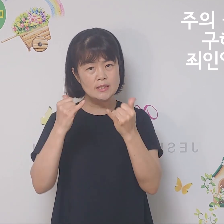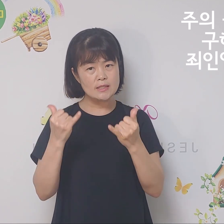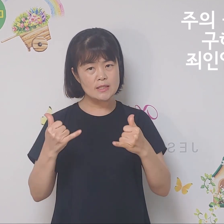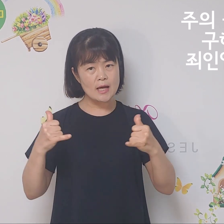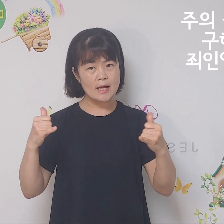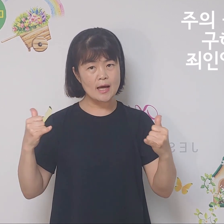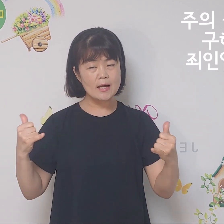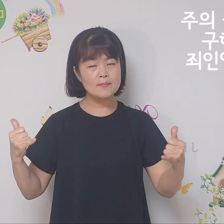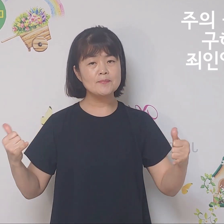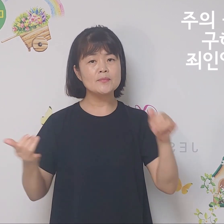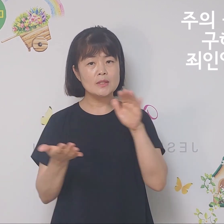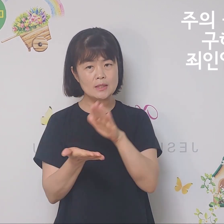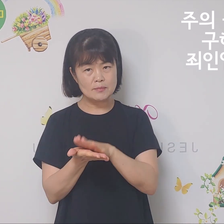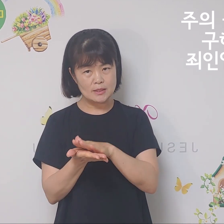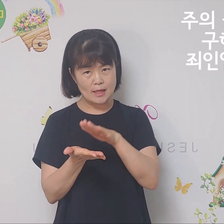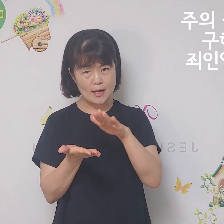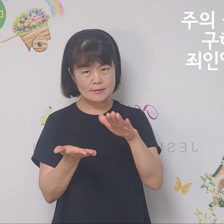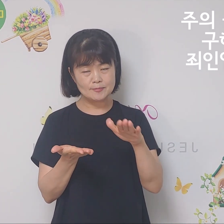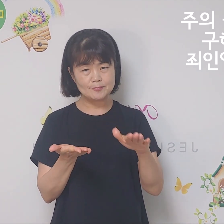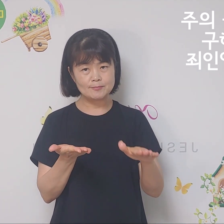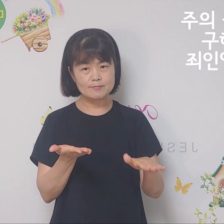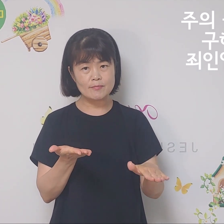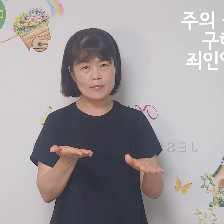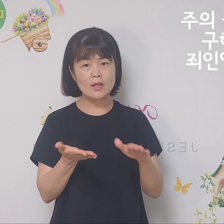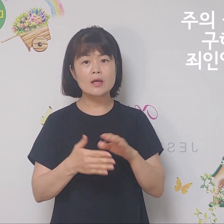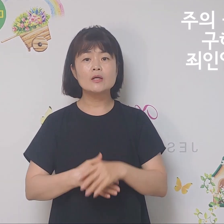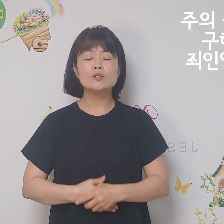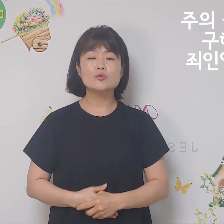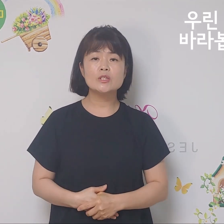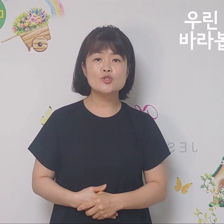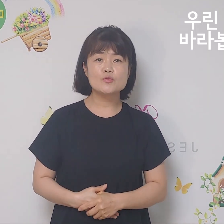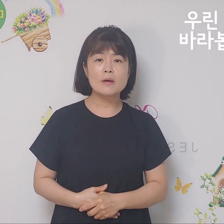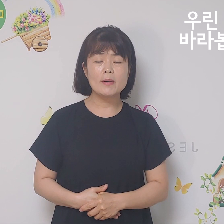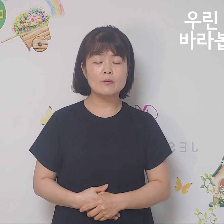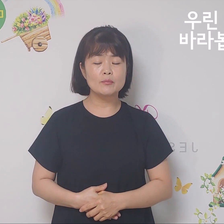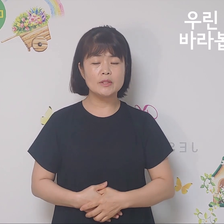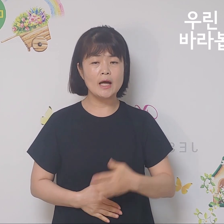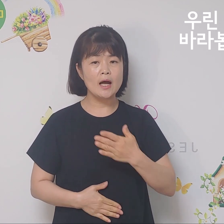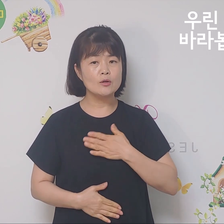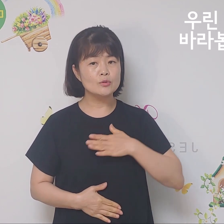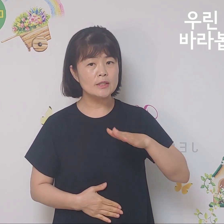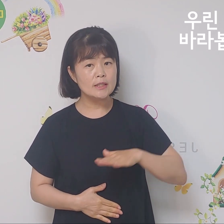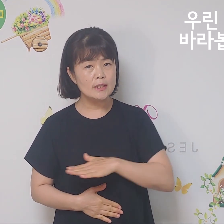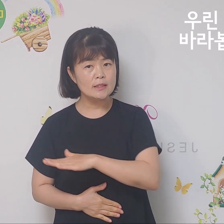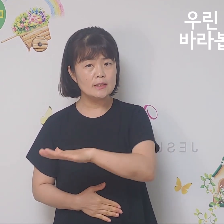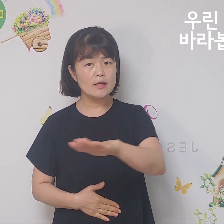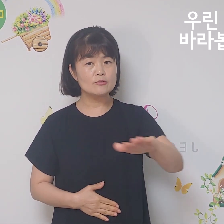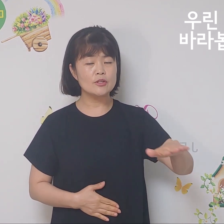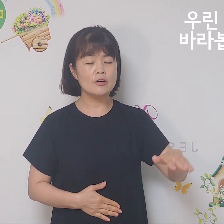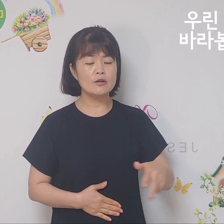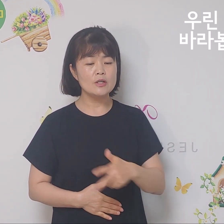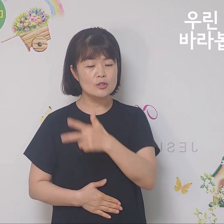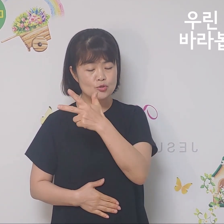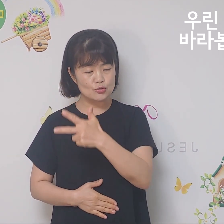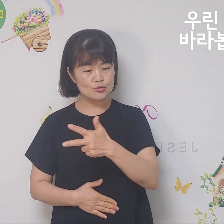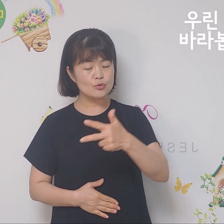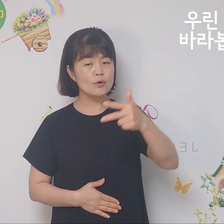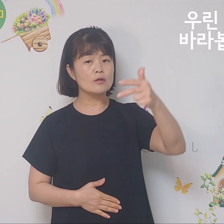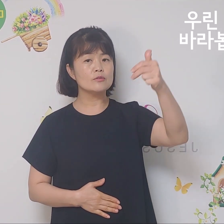죄인 사람입니다. 우린 주만 바라봅니다. 우린 했고요. 주